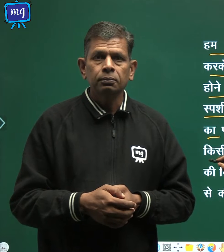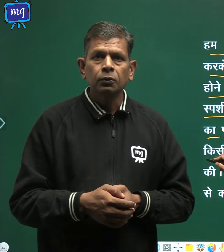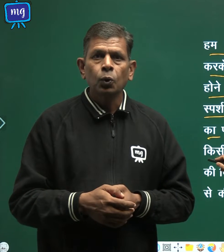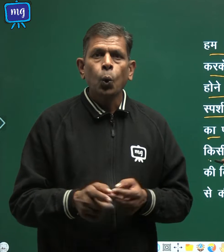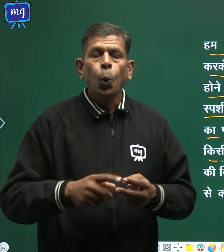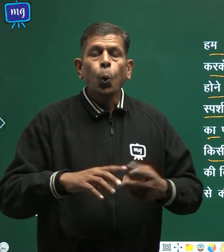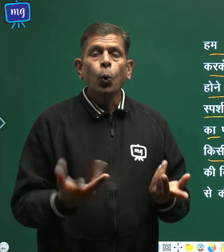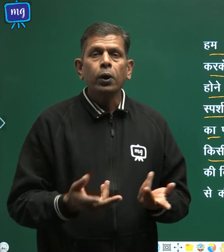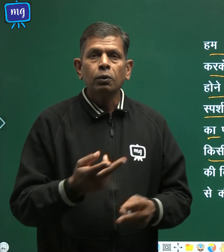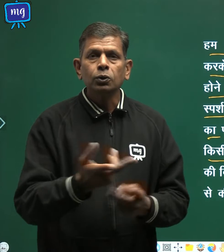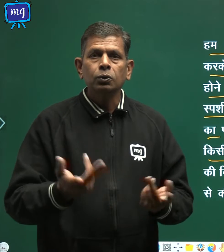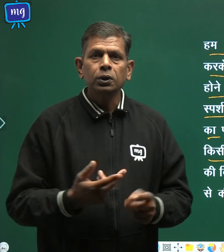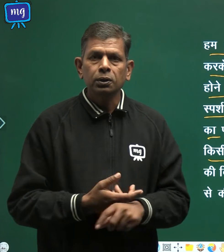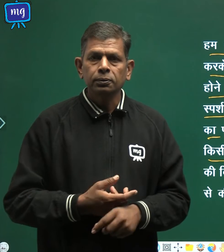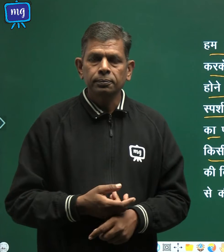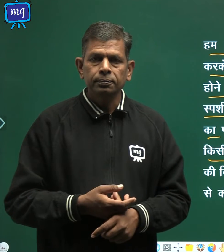किसी वस्तु की